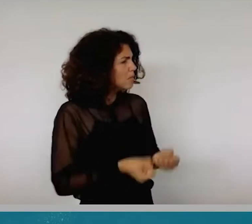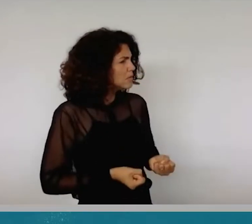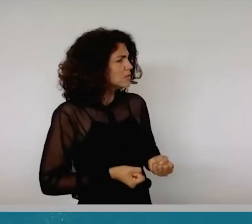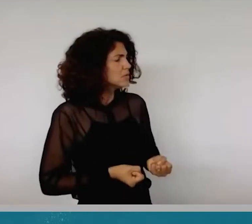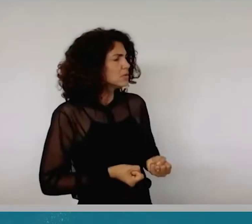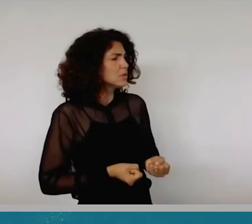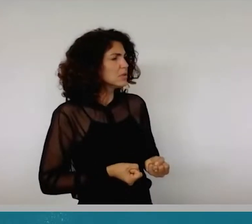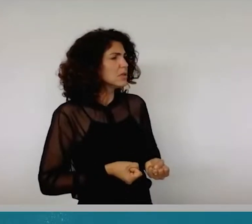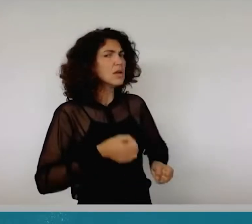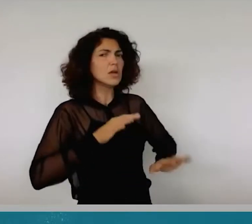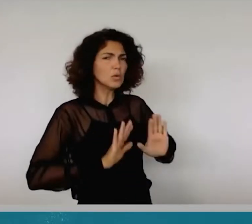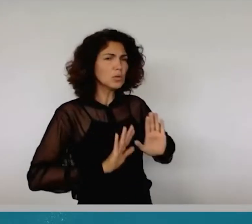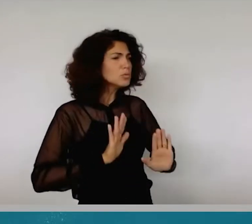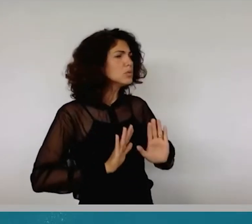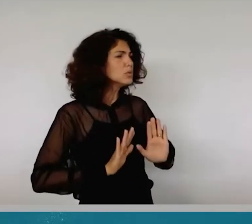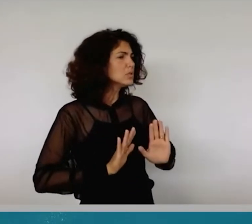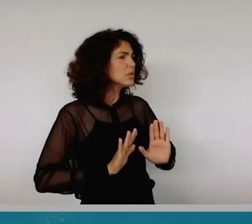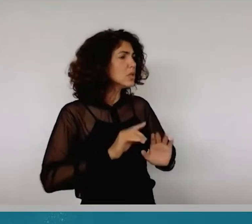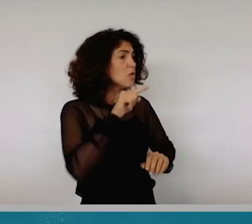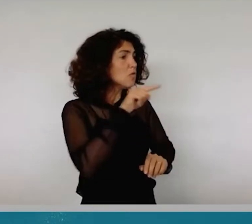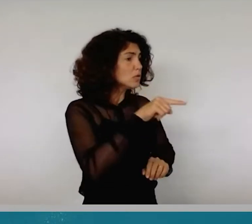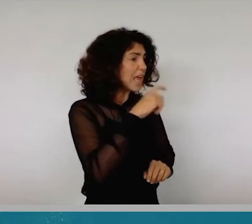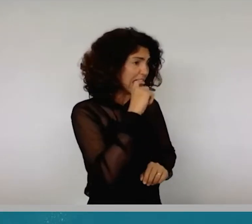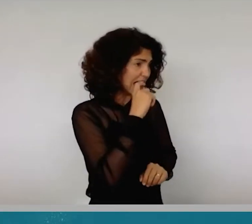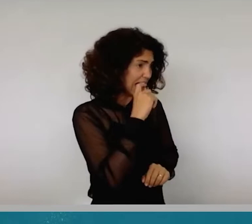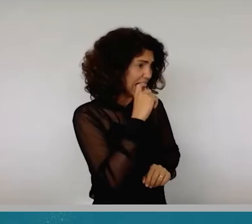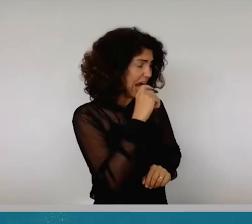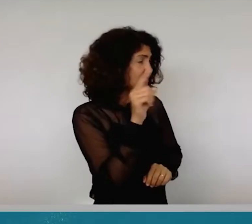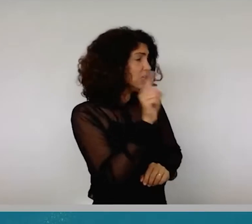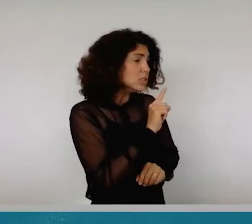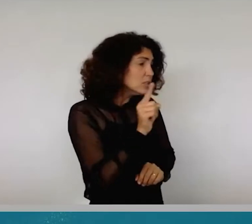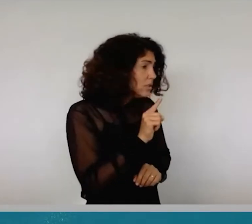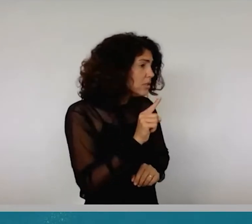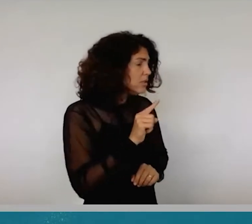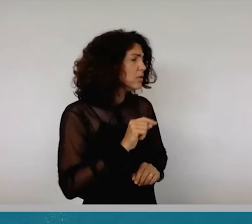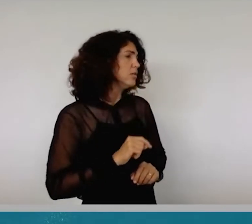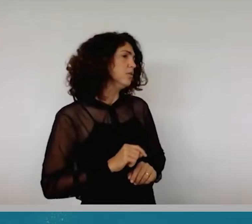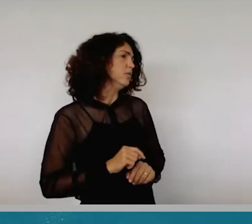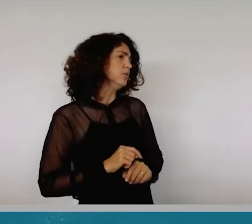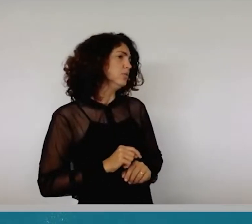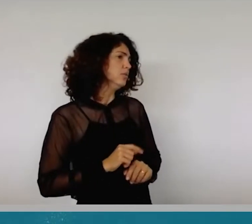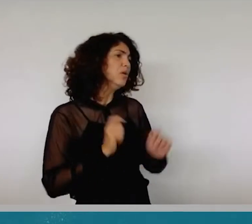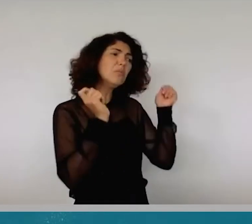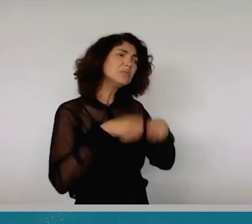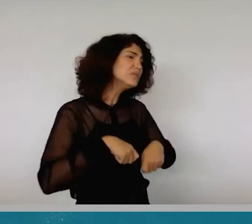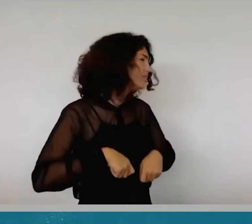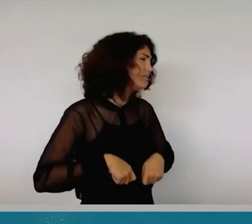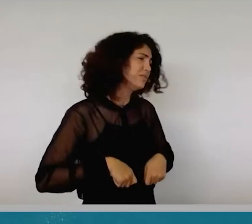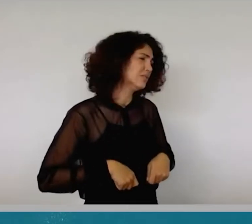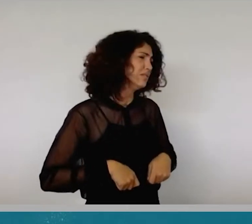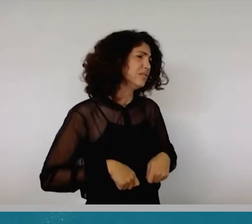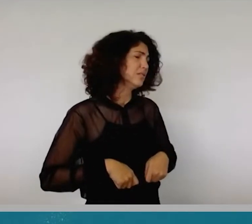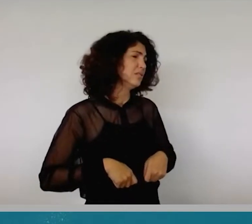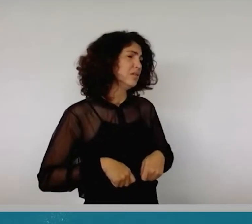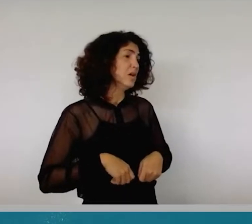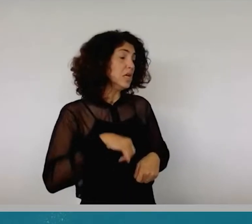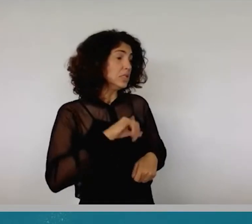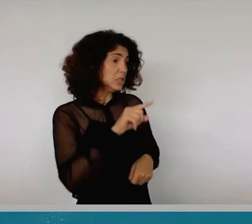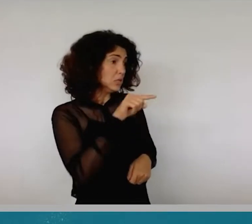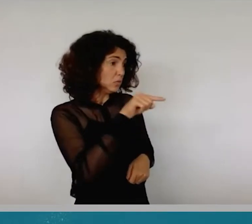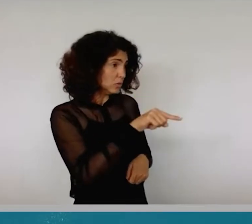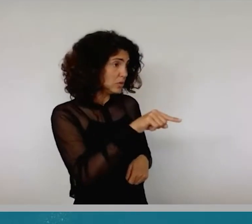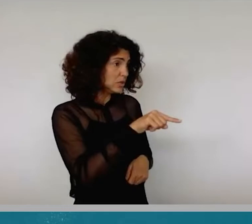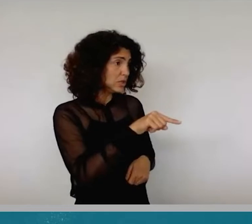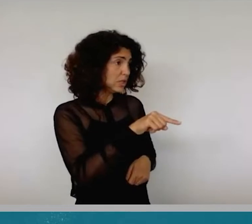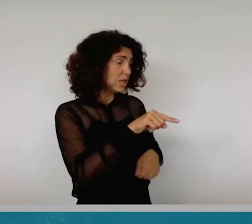de seu irmão. Se o que você fez não agradou a Deus, você pode